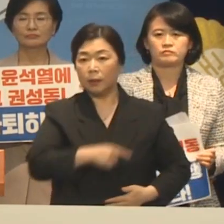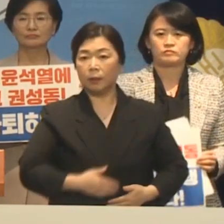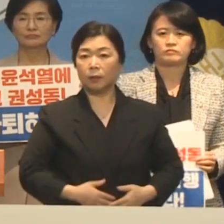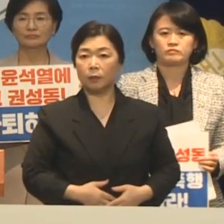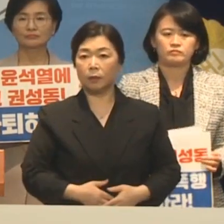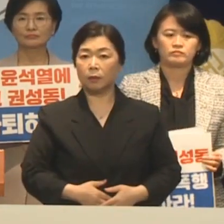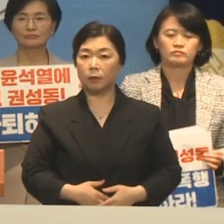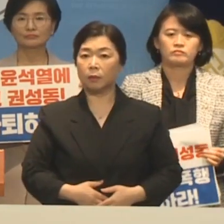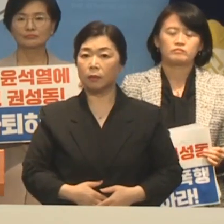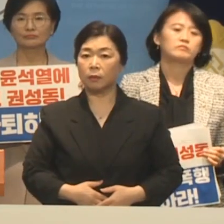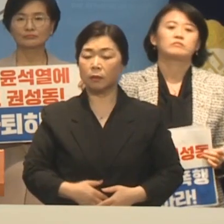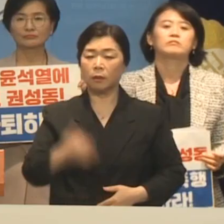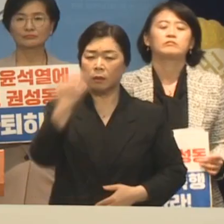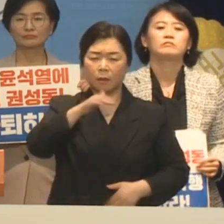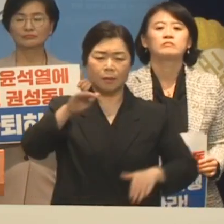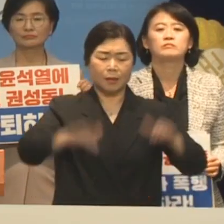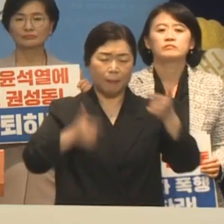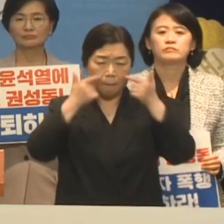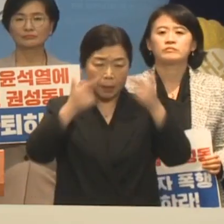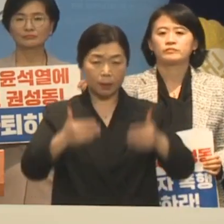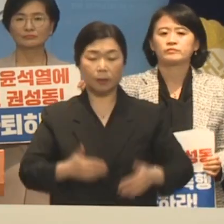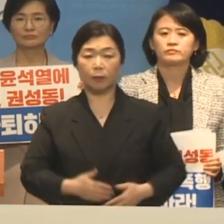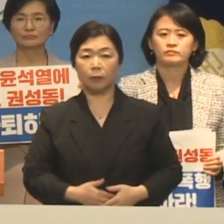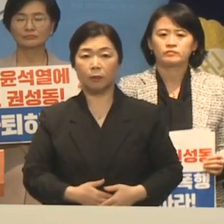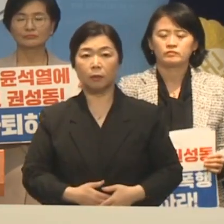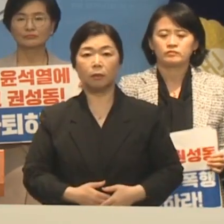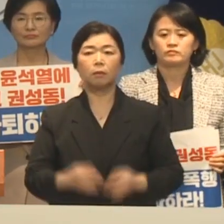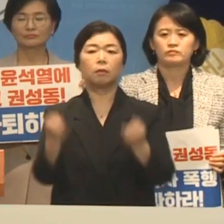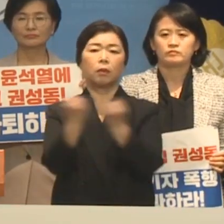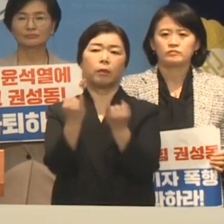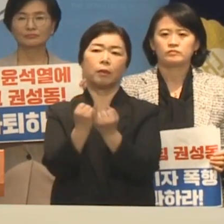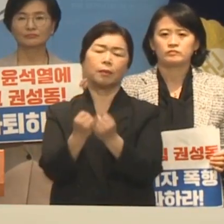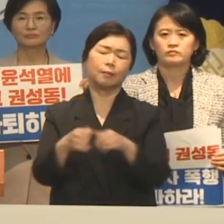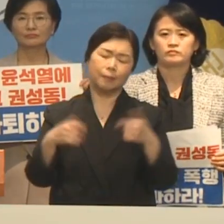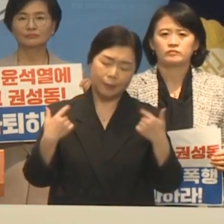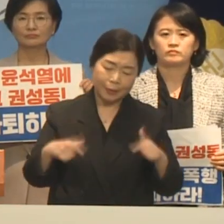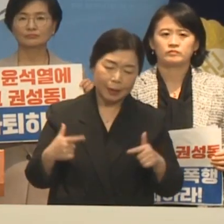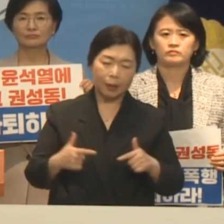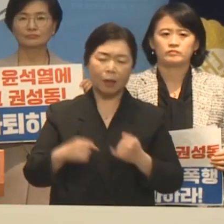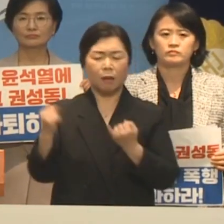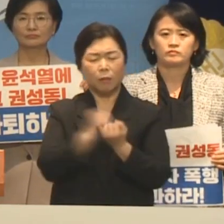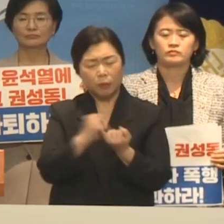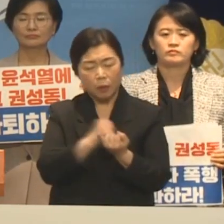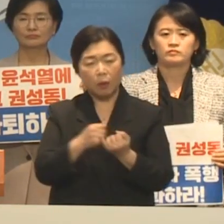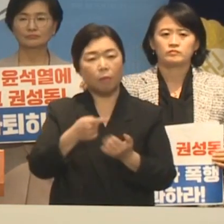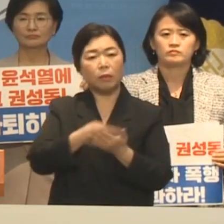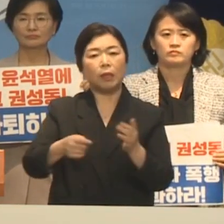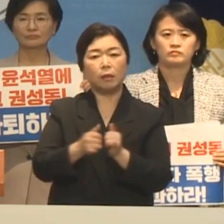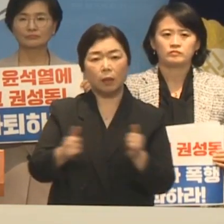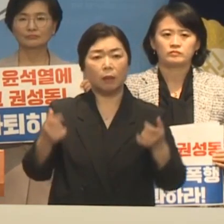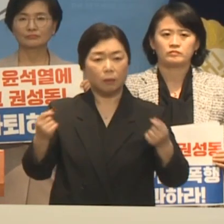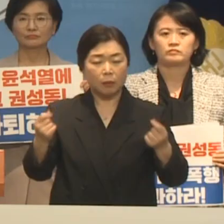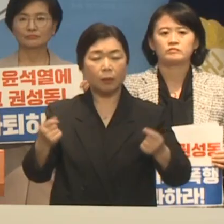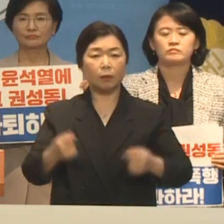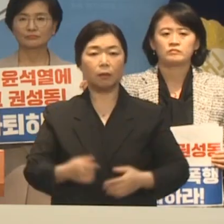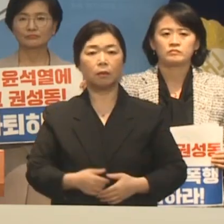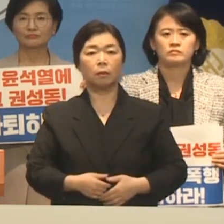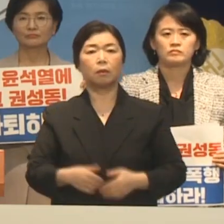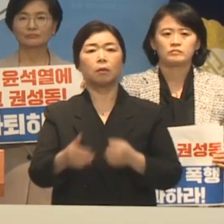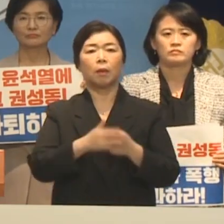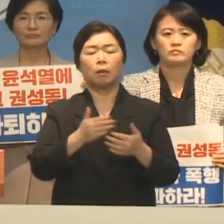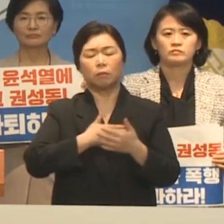느꼈습니다. 성차별이 만연한 사회에서 여성들은 일상에서 폭력의 피해자가 될 수 있다는 불안